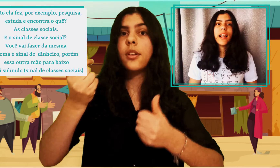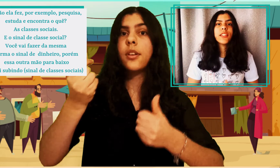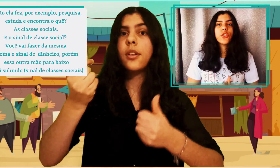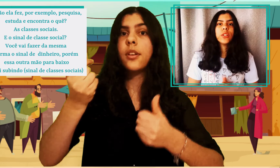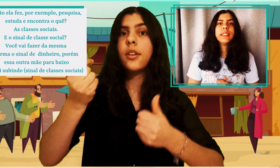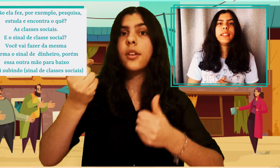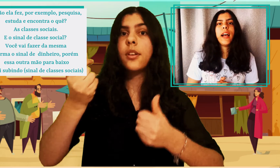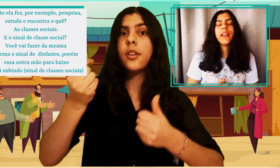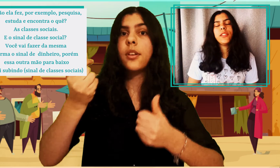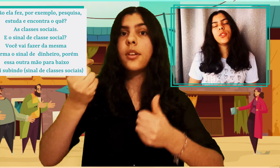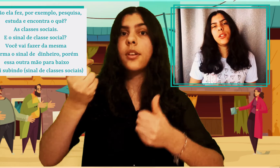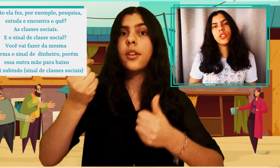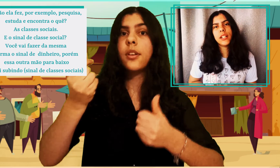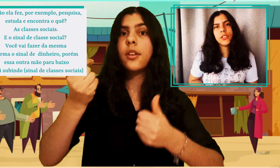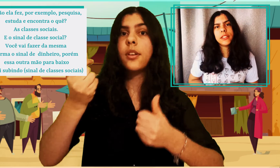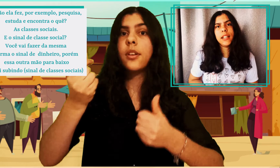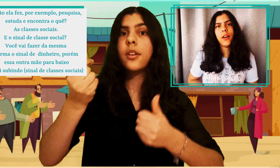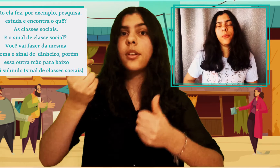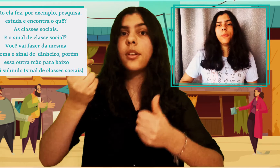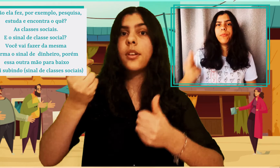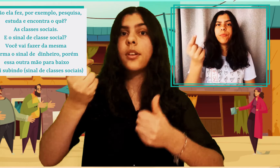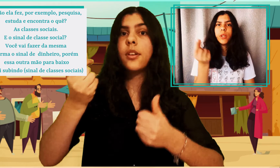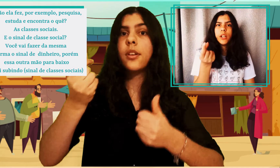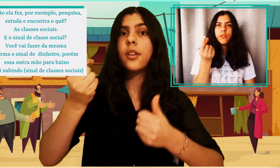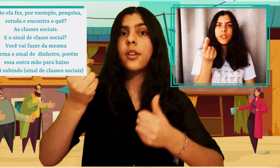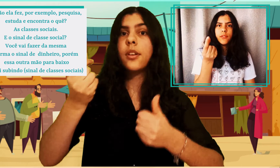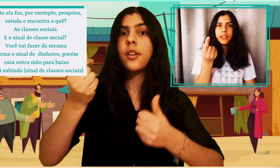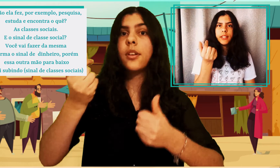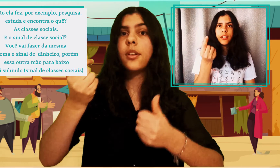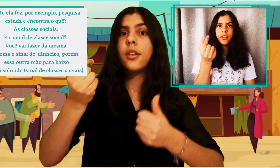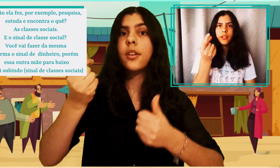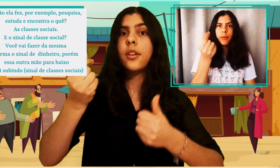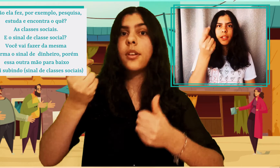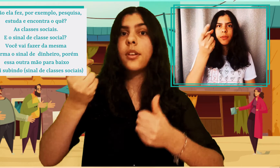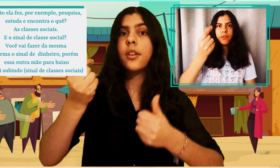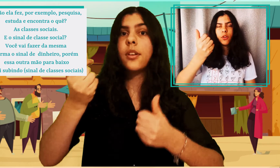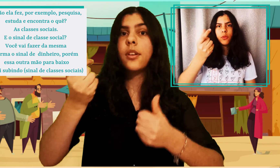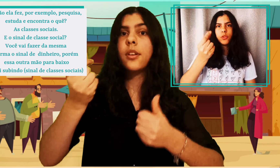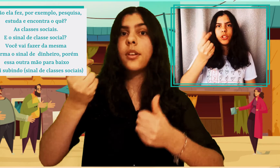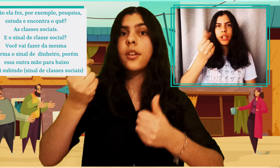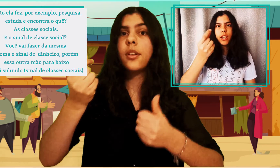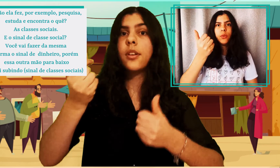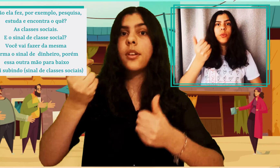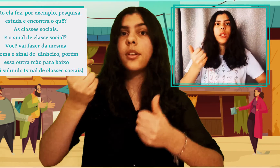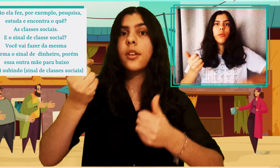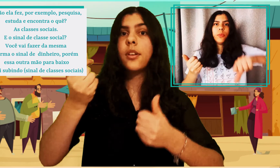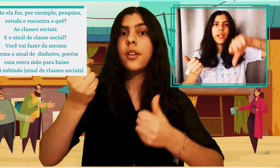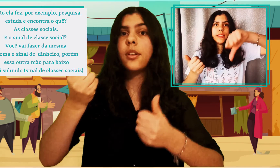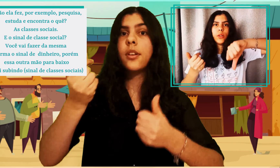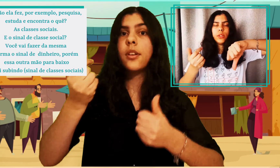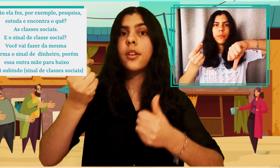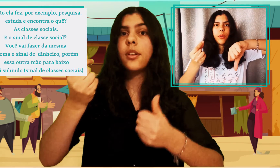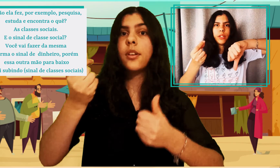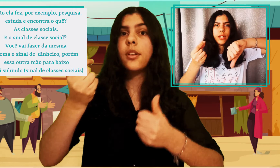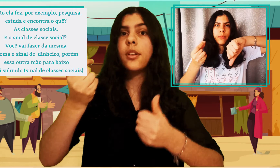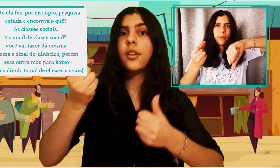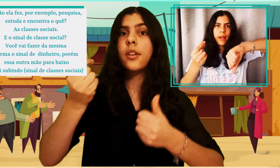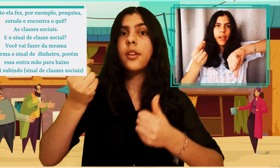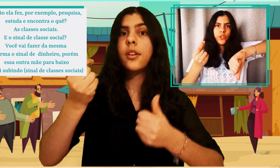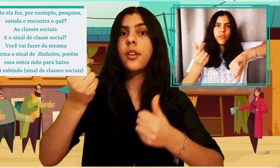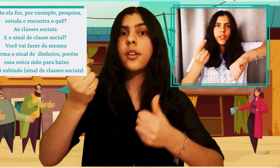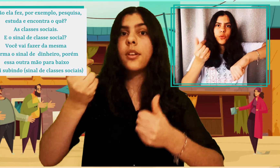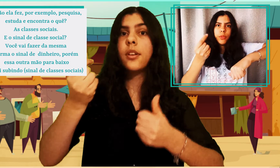As classes sociais. O sinal de classe social. Você vai fazer a mesma forma, o dinheiro, porém essa outra mão aqui